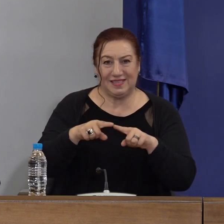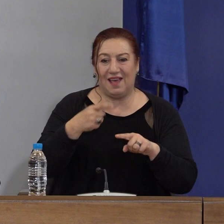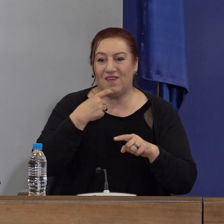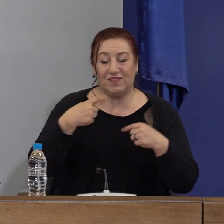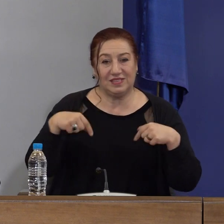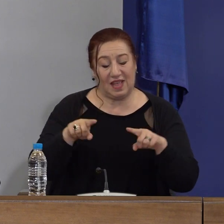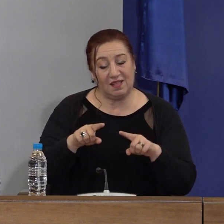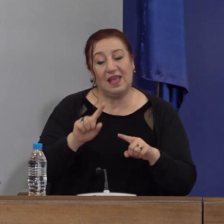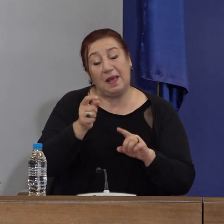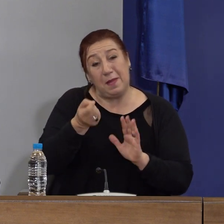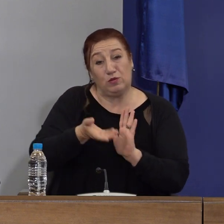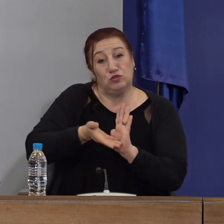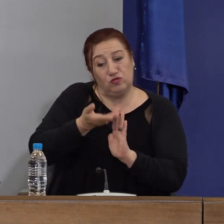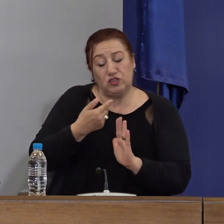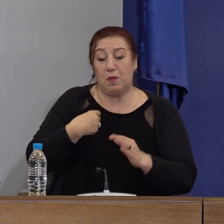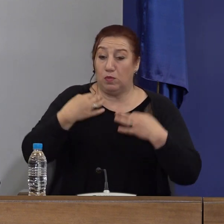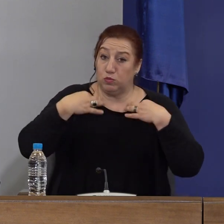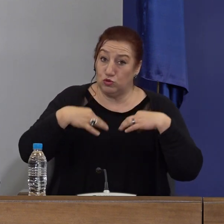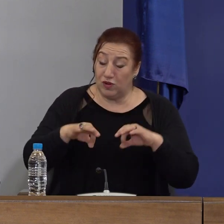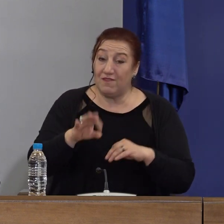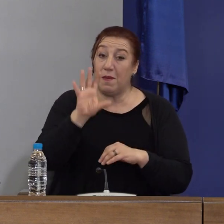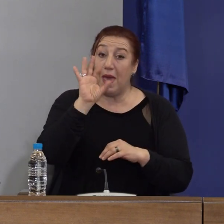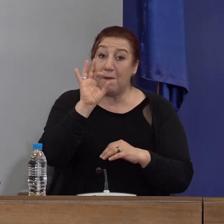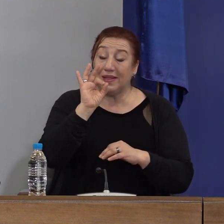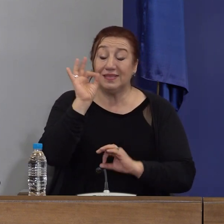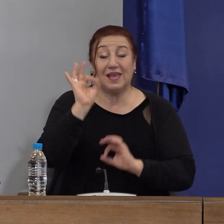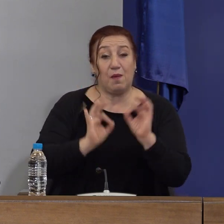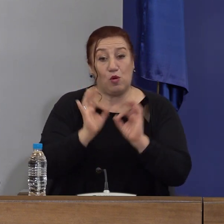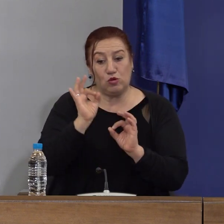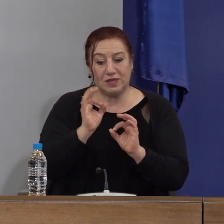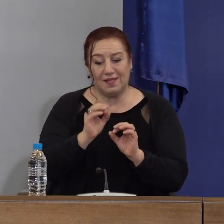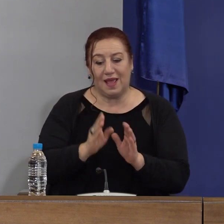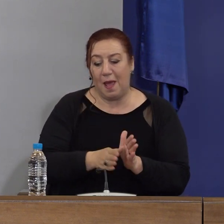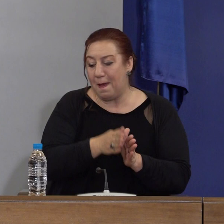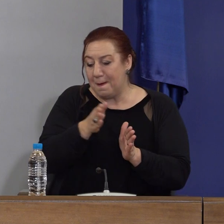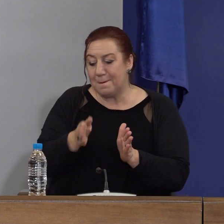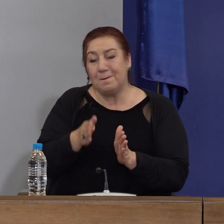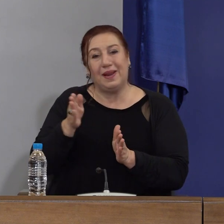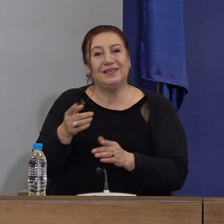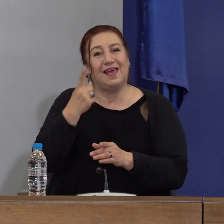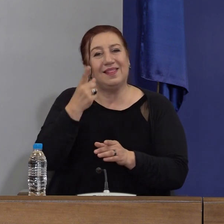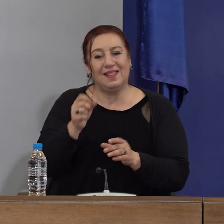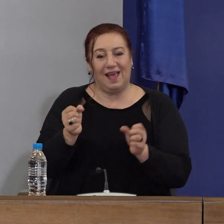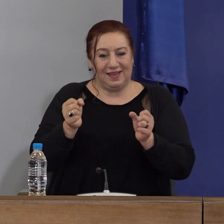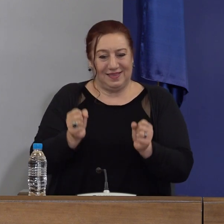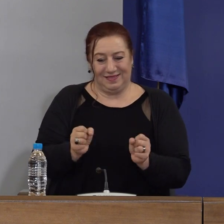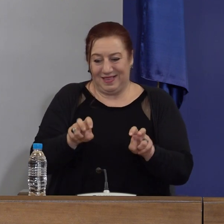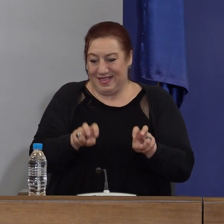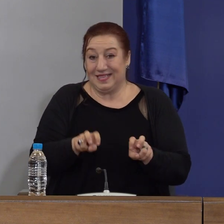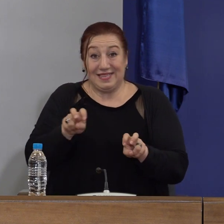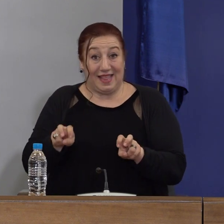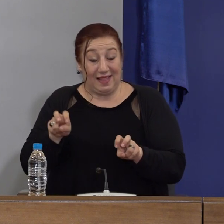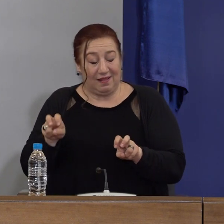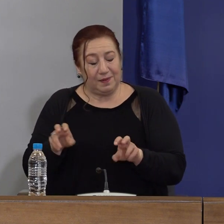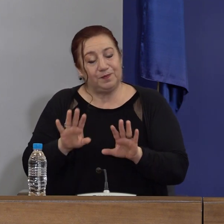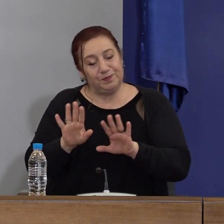съответно 50% или през една седалка. Освен тези мерки, за които споменах